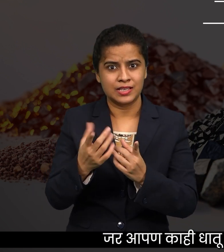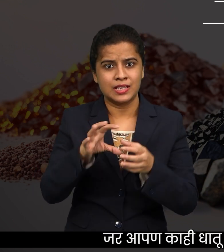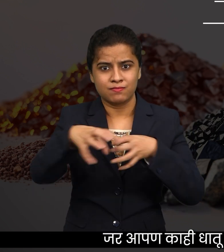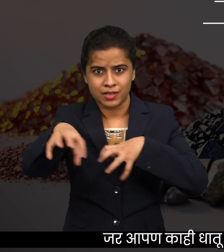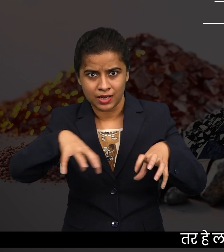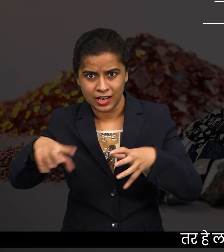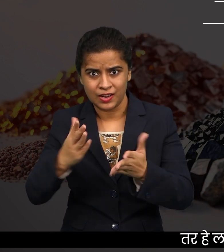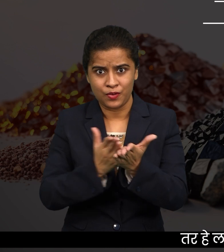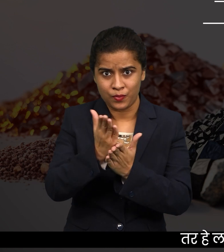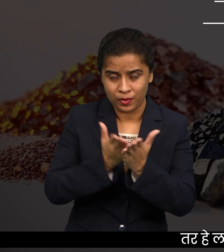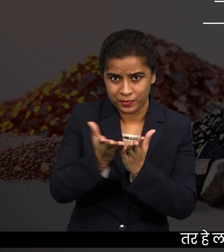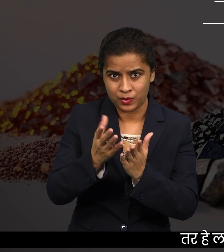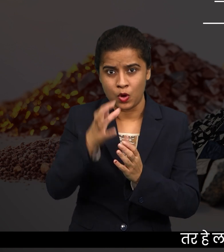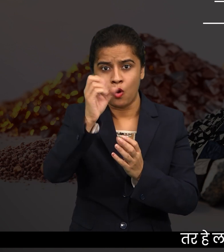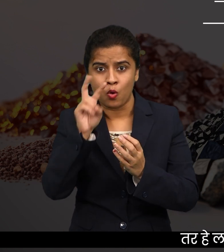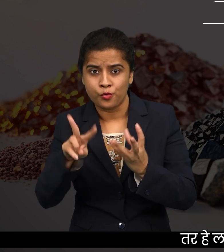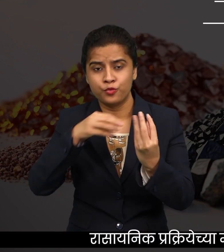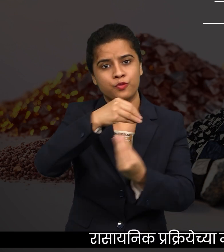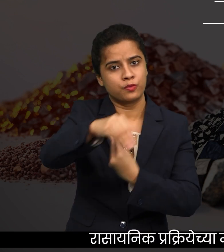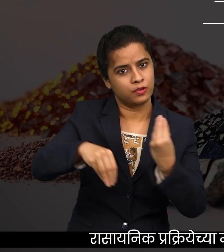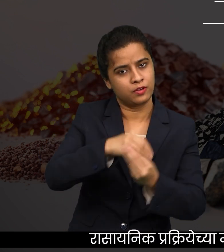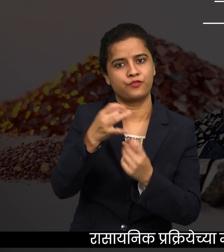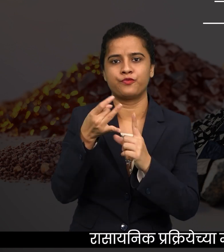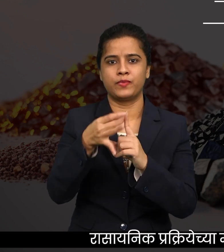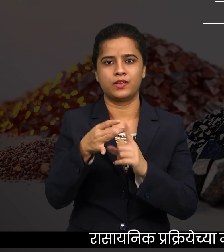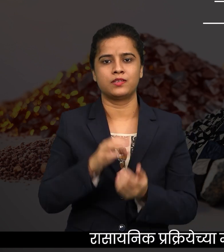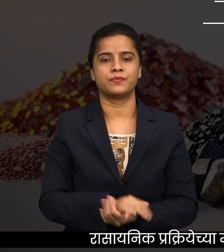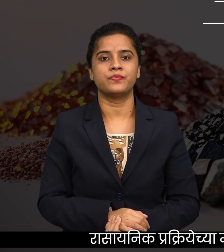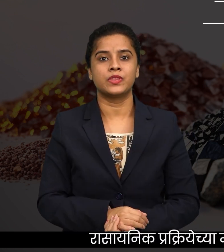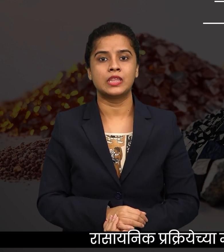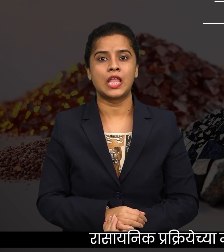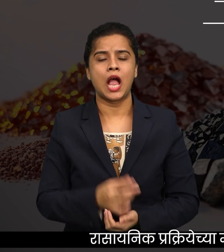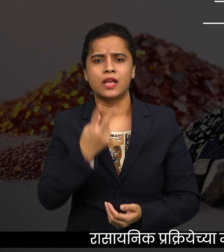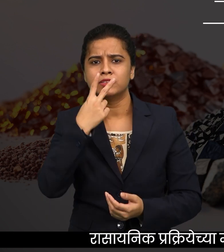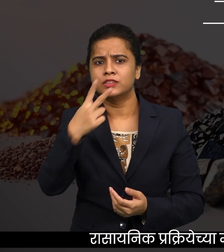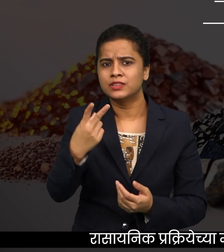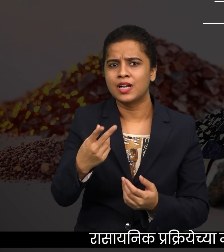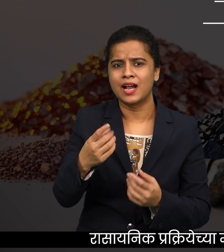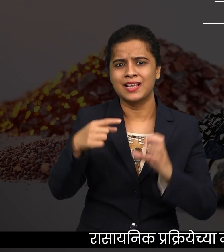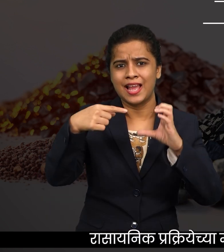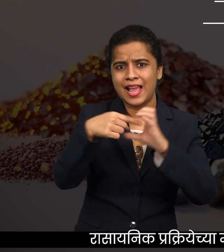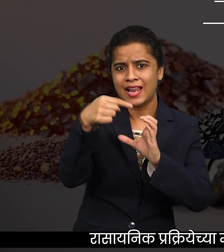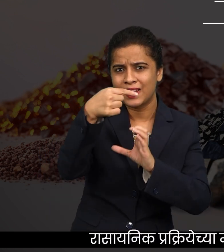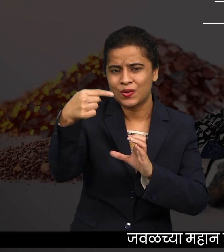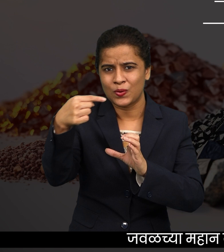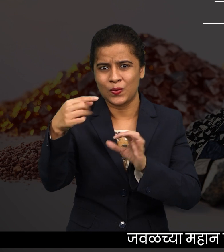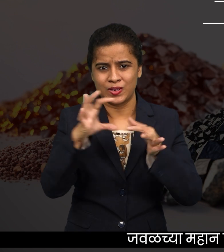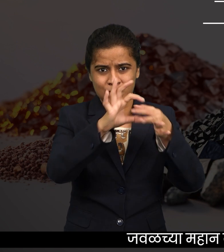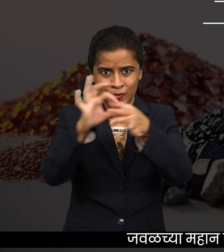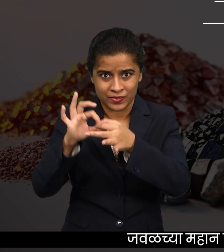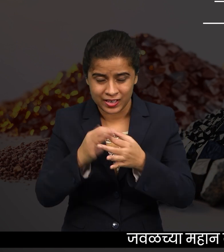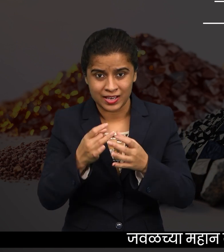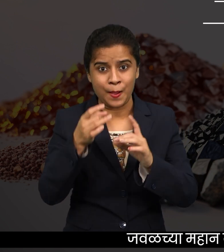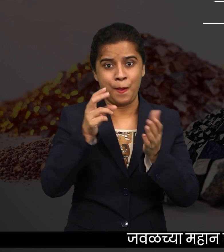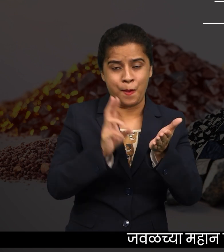संरचना पाहिली तर हे लक्षात येईल की कोणत्याही रासायनिक प्रक्रियेच्या मागे मुख्य उद्देश संपूर्ण ऑक्टेट प्राप्त करून जवळच्या